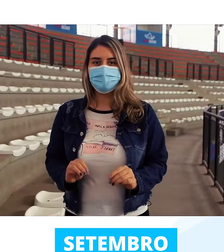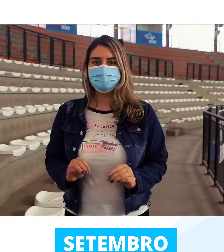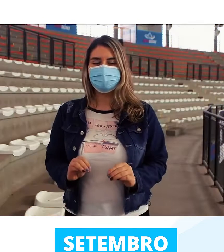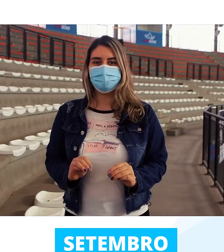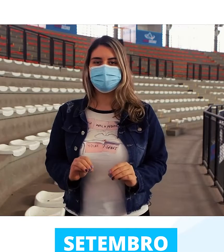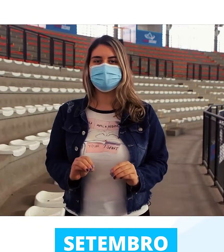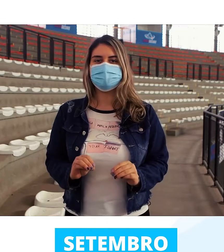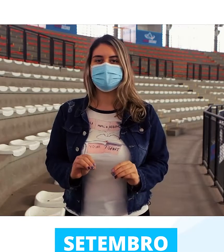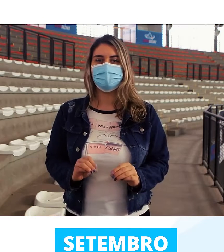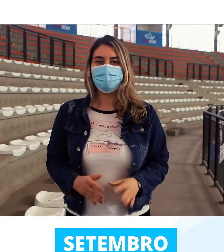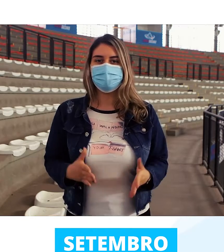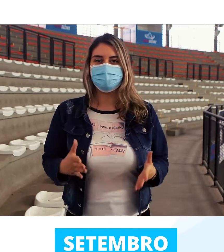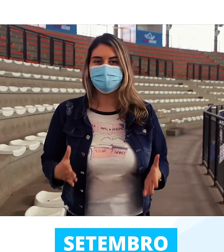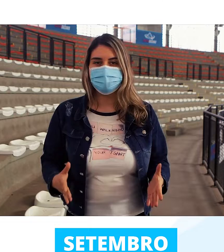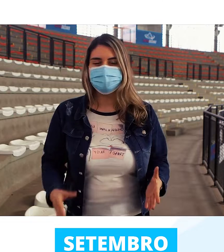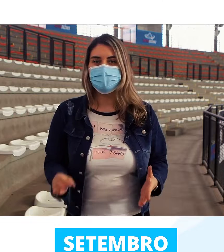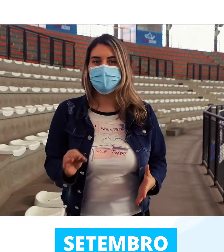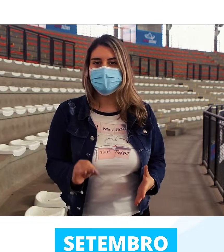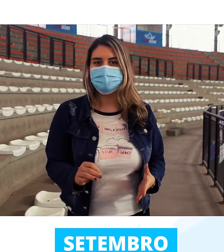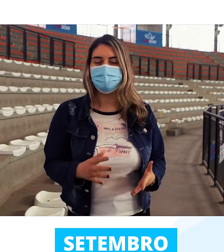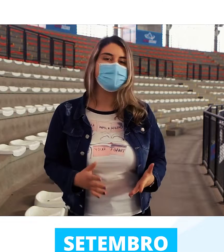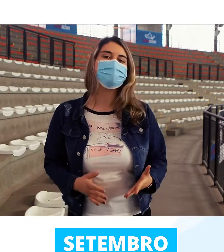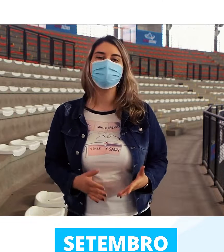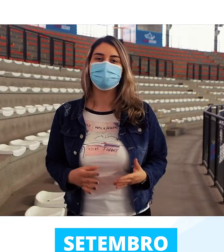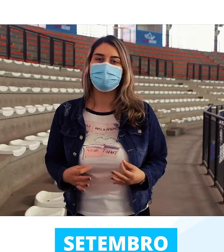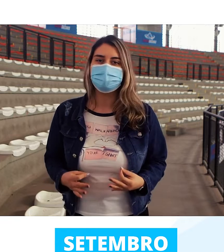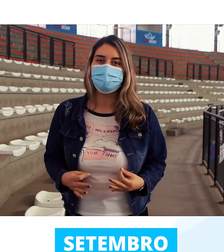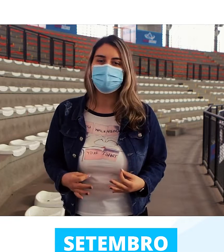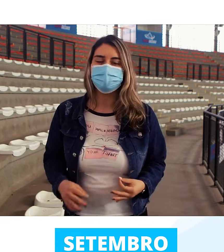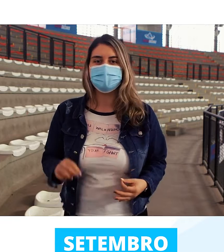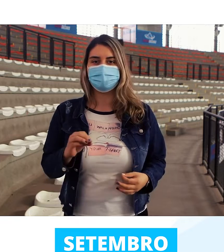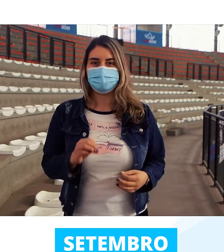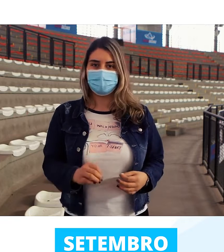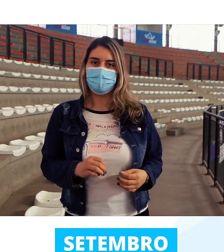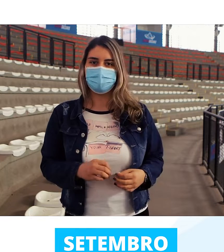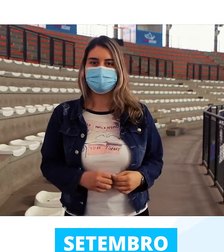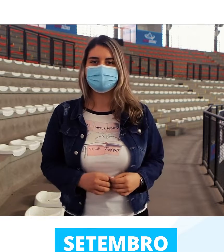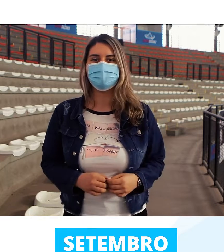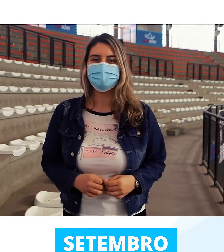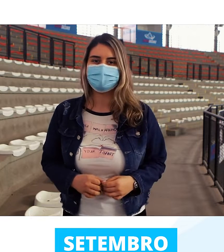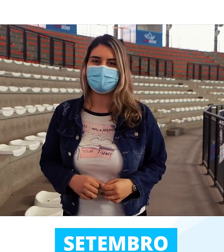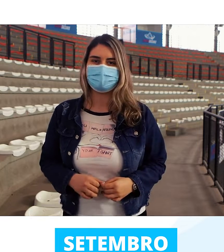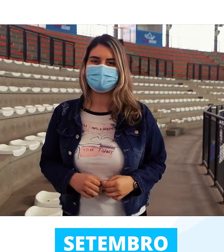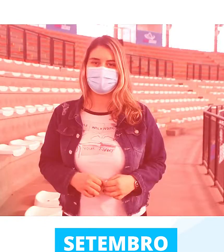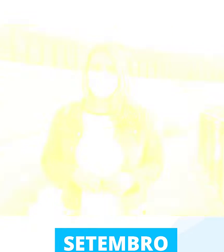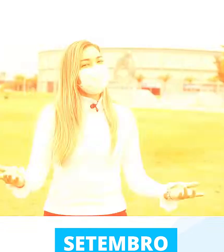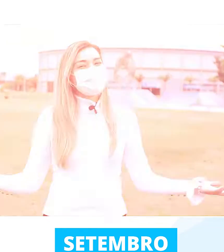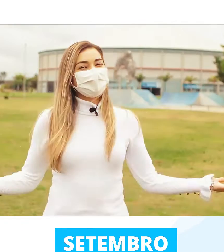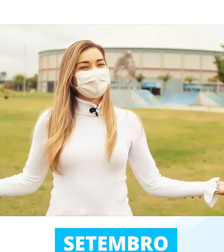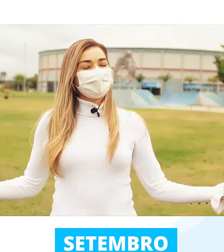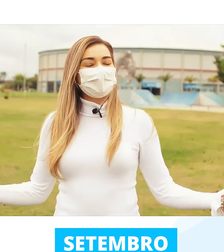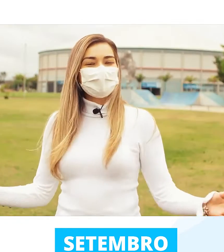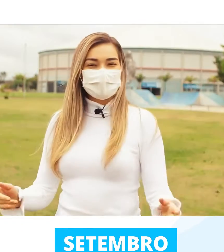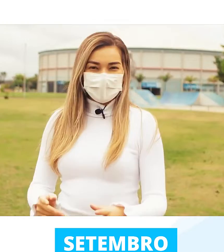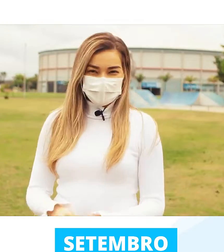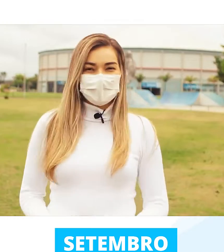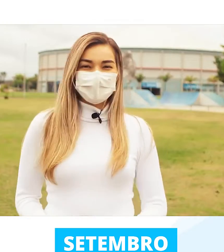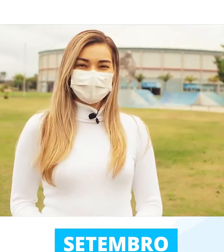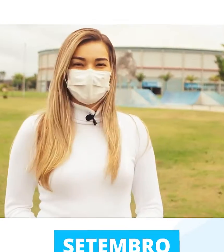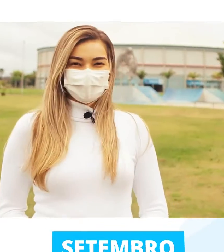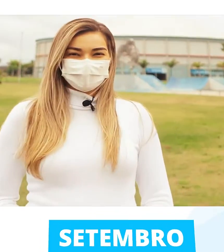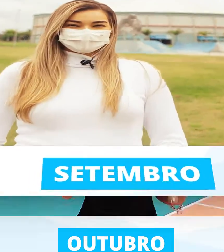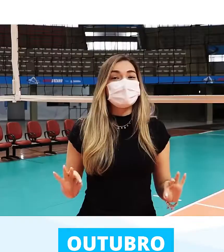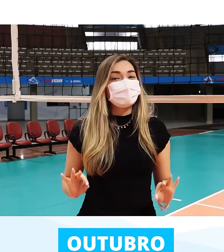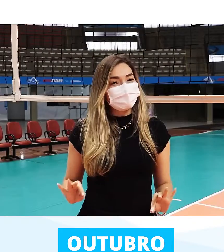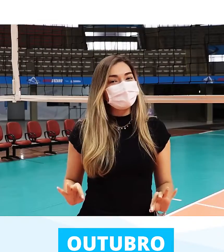Vacinação contra a Covid-19 avança e alcança mais de 91% da população suzanense. Reabertura do Parque